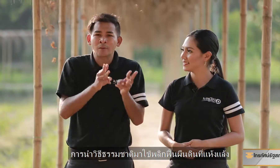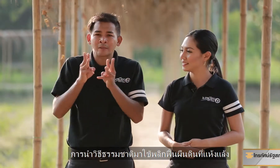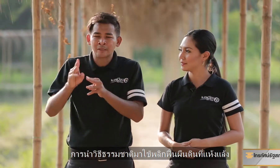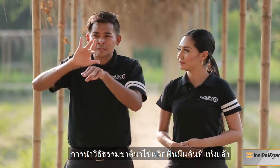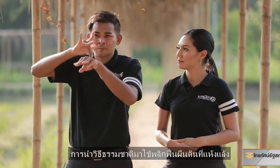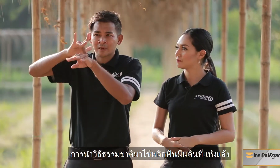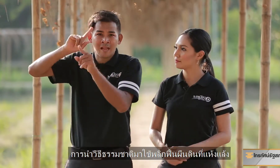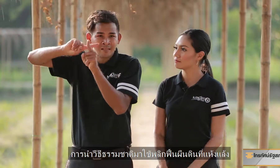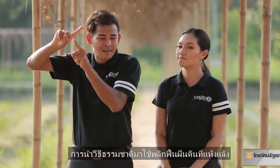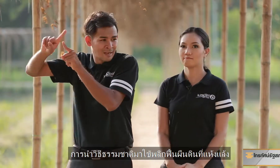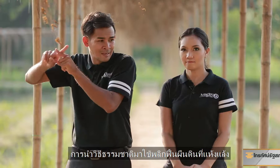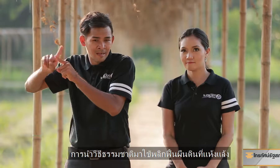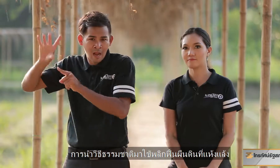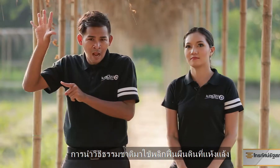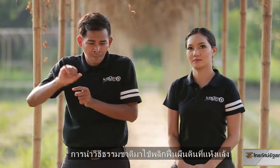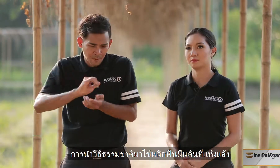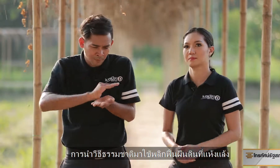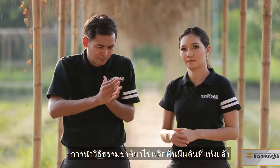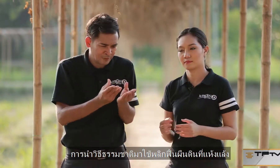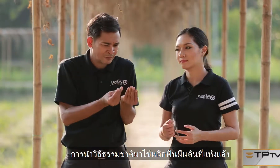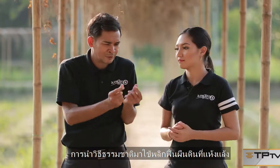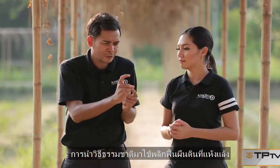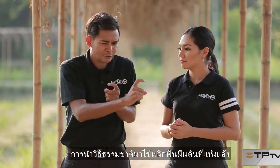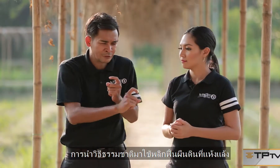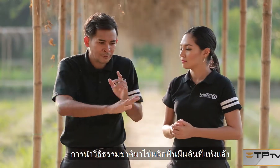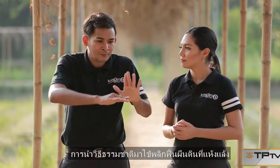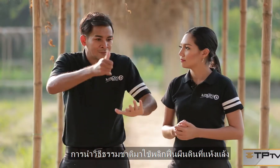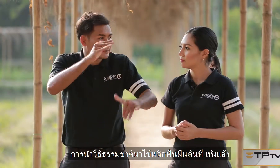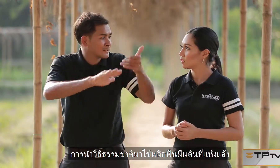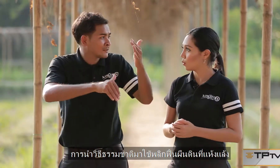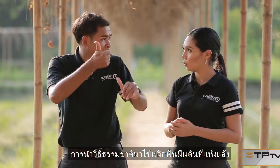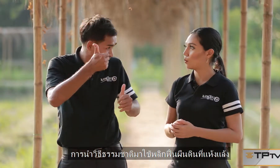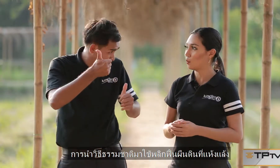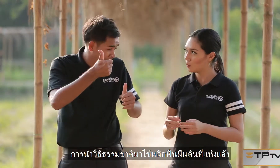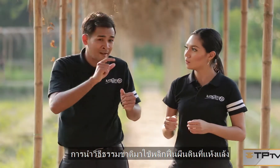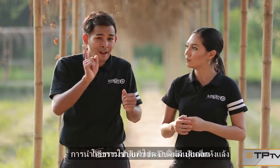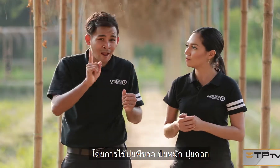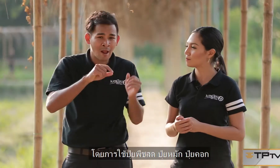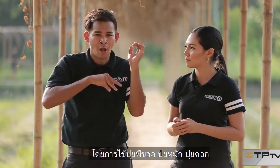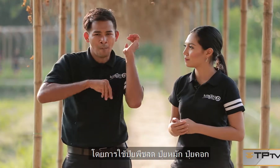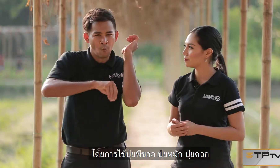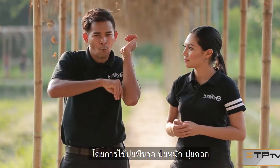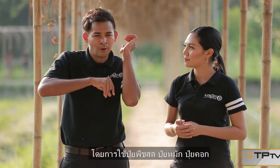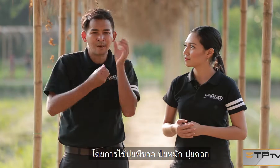การนำวิธีธรรมชาติมาใช้พลิกฟื้นผืนดินที่แห้งแล้งโดยการใช้ปุ๋ยพืชส